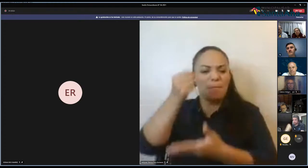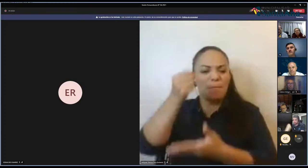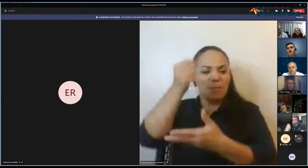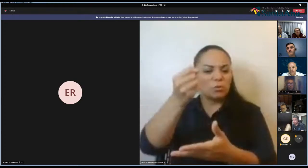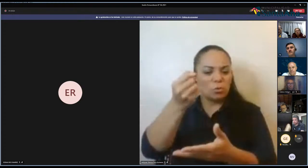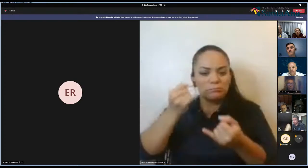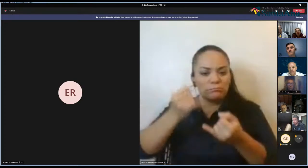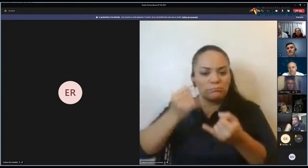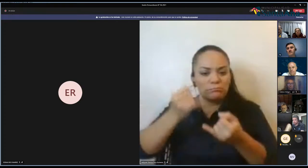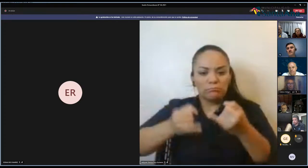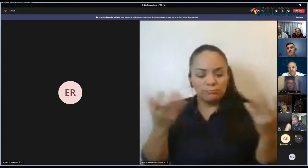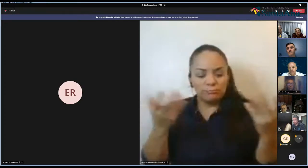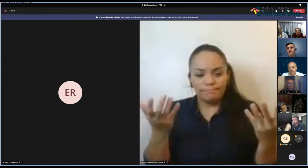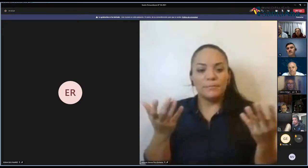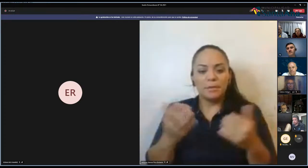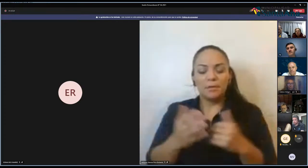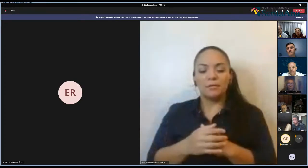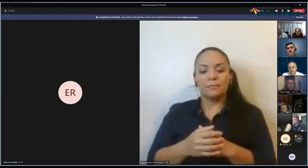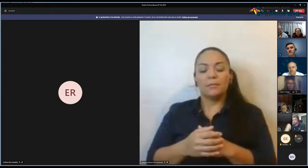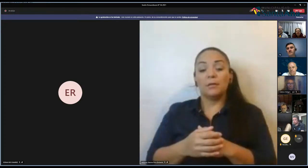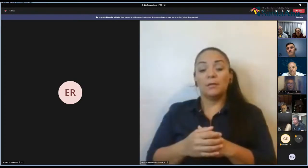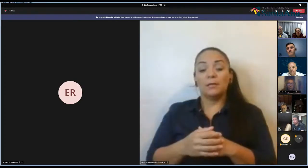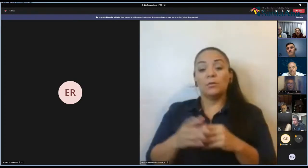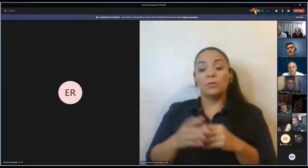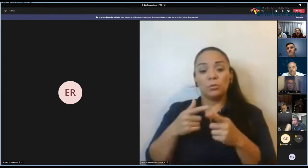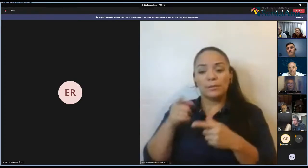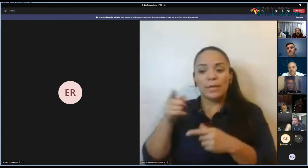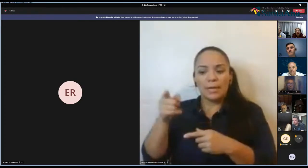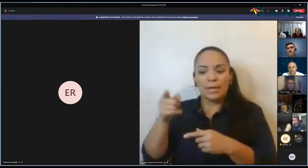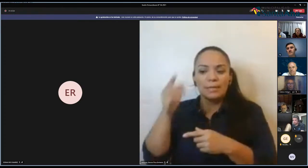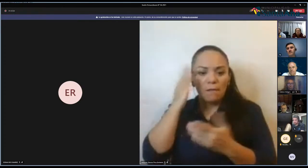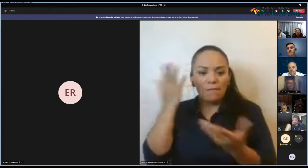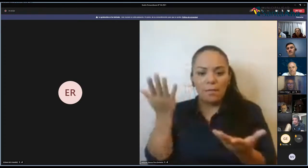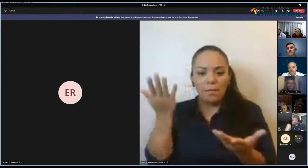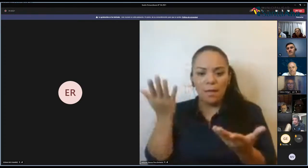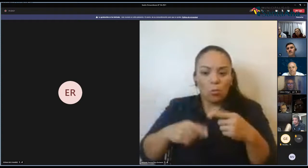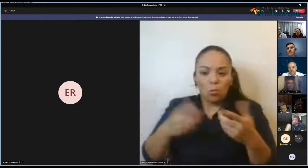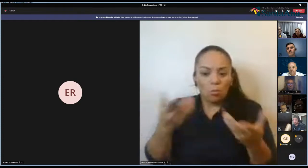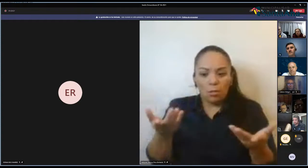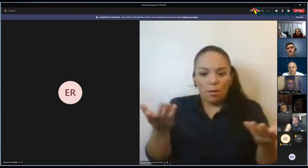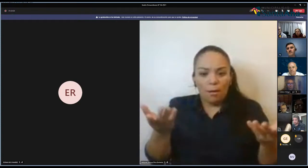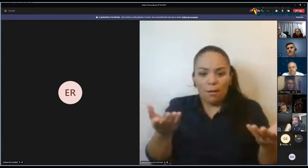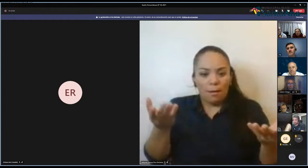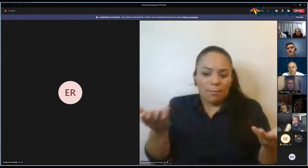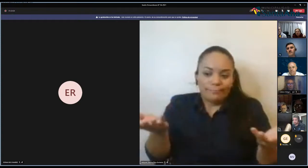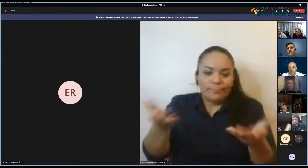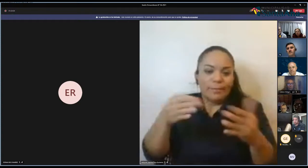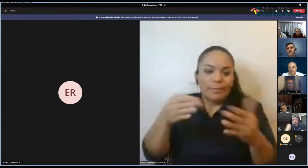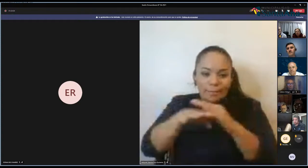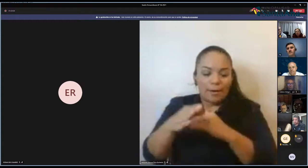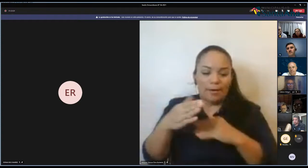porque digamos él sabía que no puede entrar a mi propiedad según lo que está diciendo